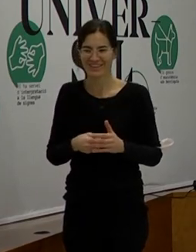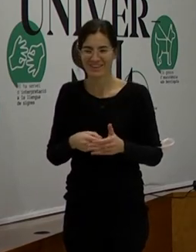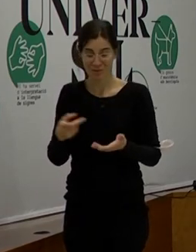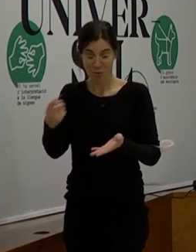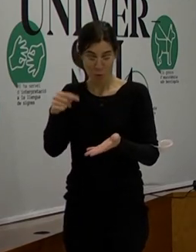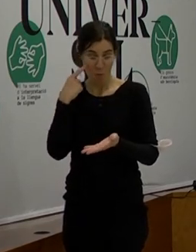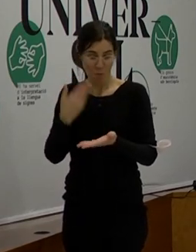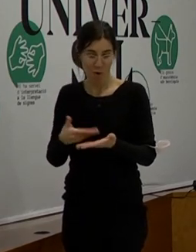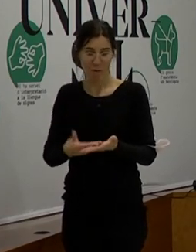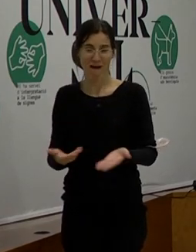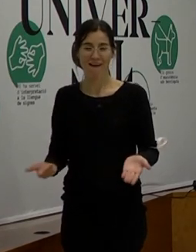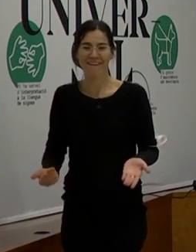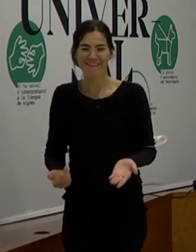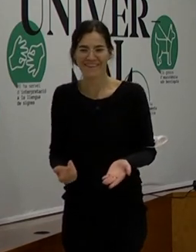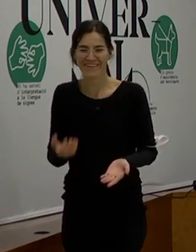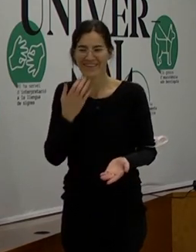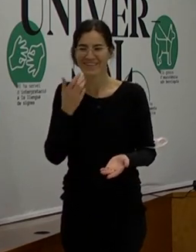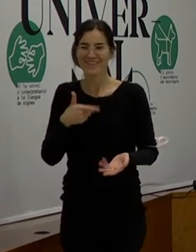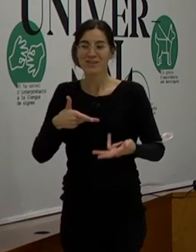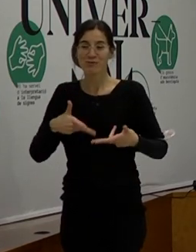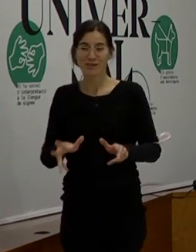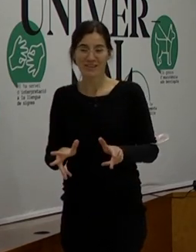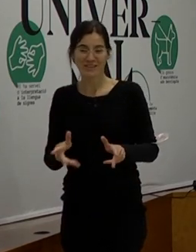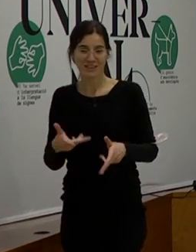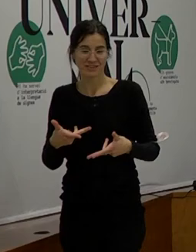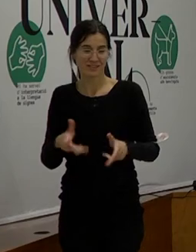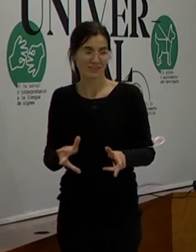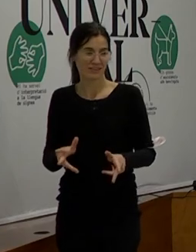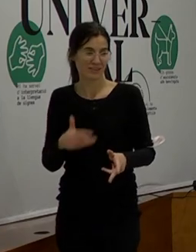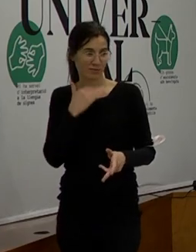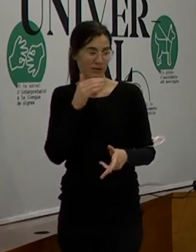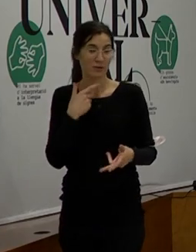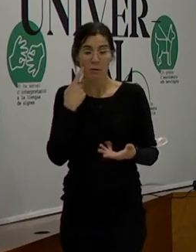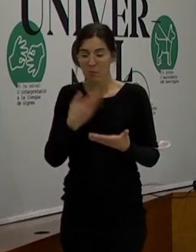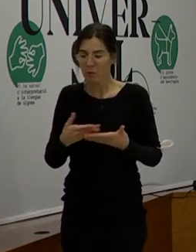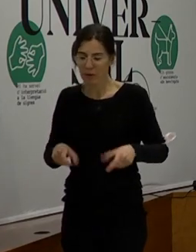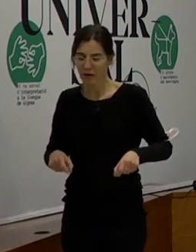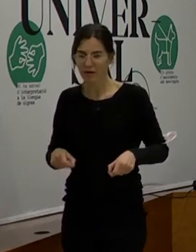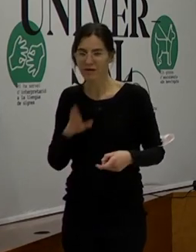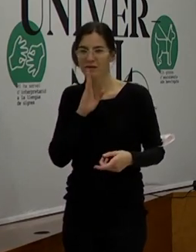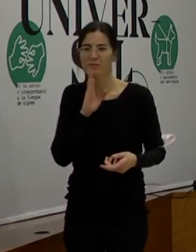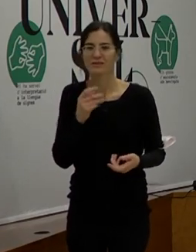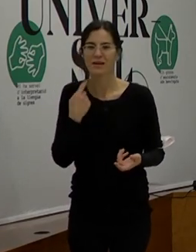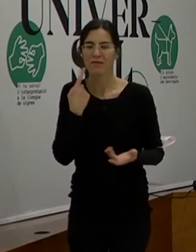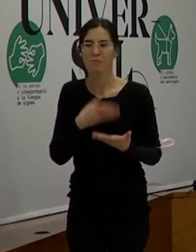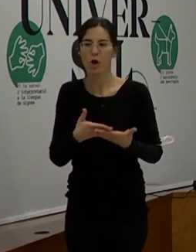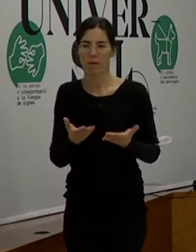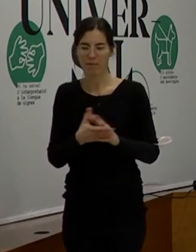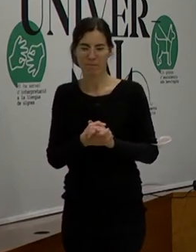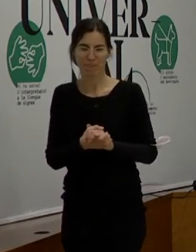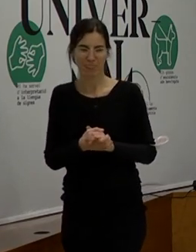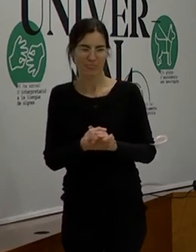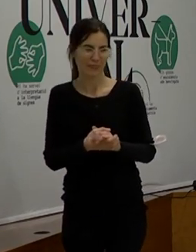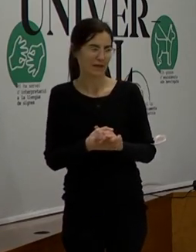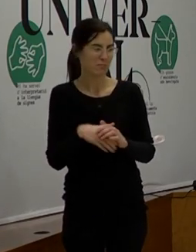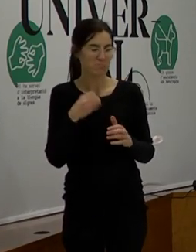prova. O sigui, te sientes en la silla que no sabes i diràs, a ver, i coño, lo he hecho. Que venga el reviable. Pues,